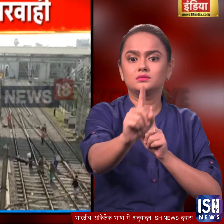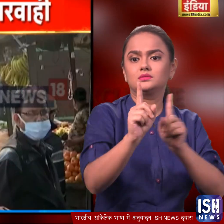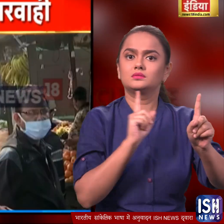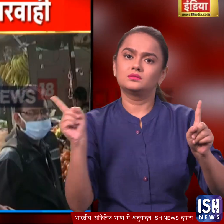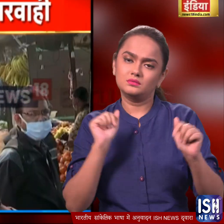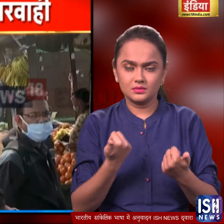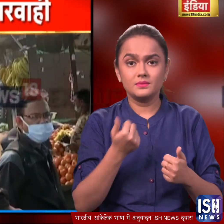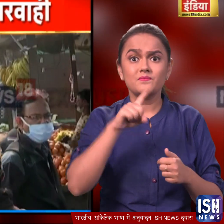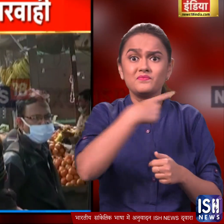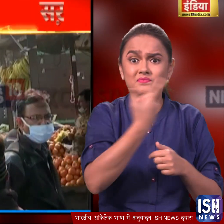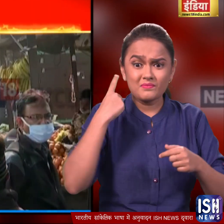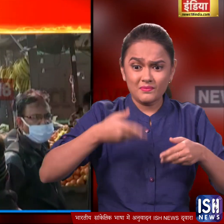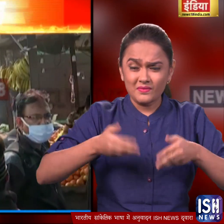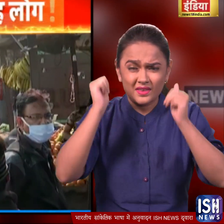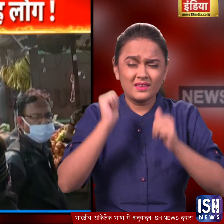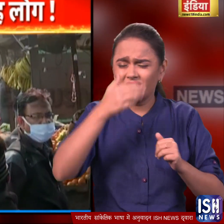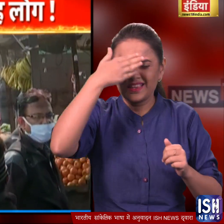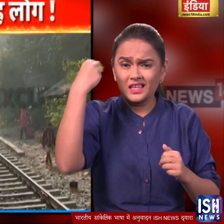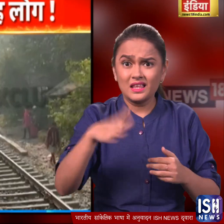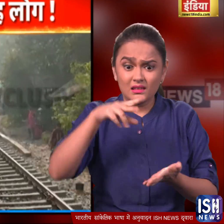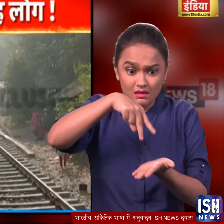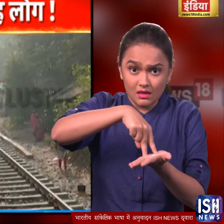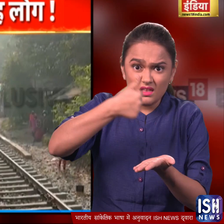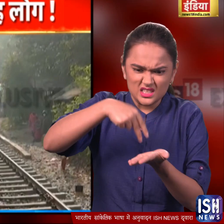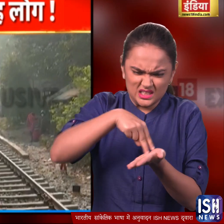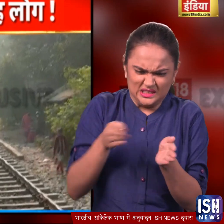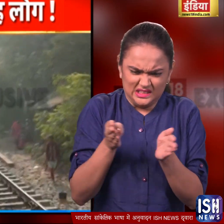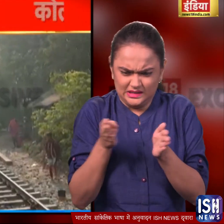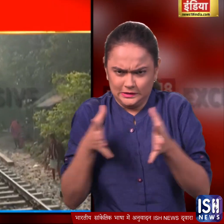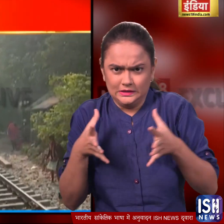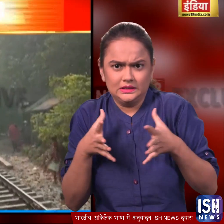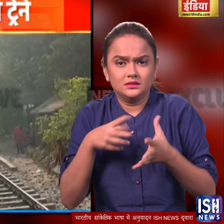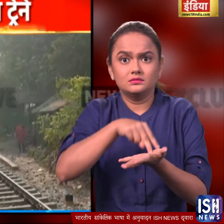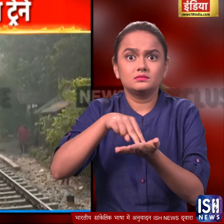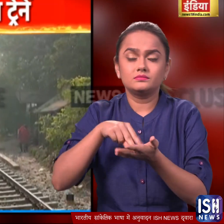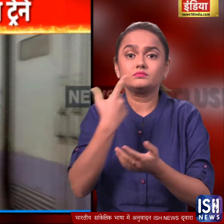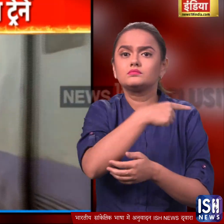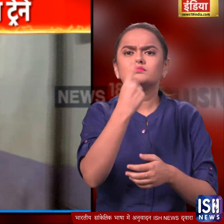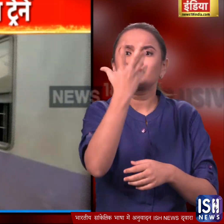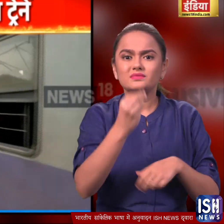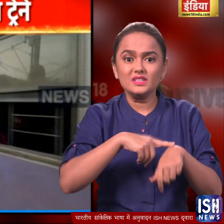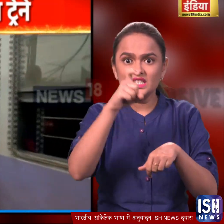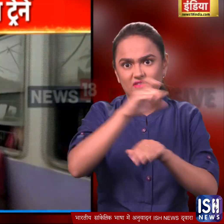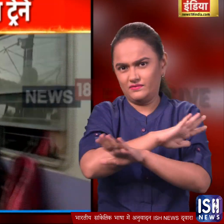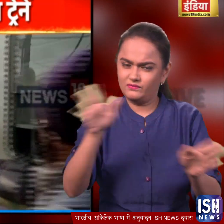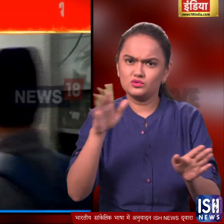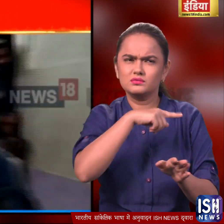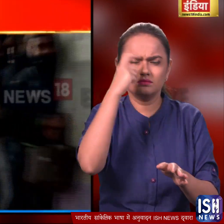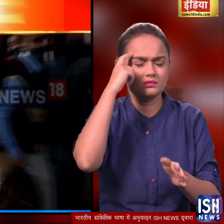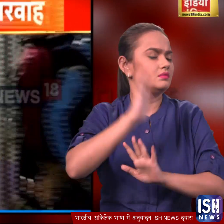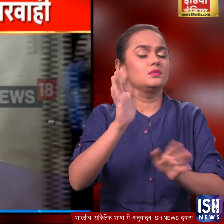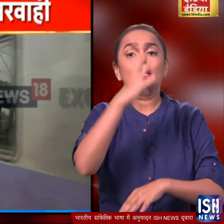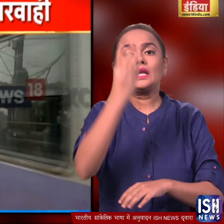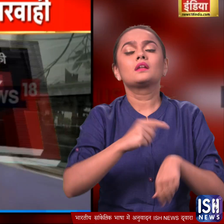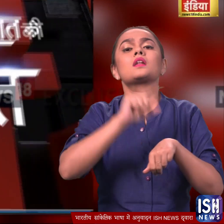अंदर बल्कि प्लेटफॉर्म पर भी पैर रखने तक की जगह नहीं बची। ये हालात तब हैं जब राज्य सरकार लोकल ट्रेनों को शाम 7 बजे के बजाय रात 10 बजे